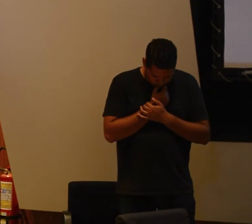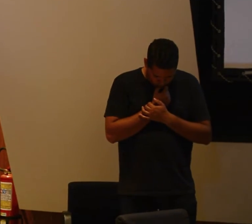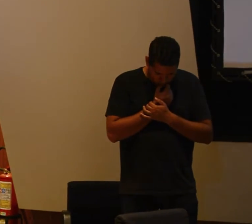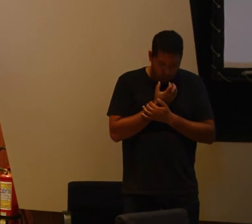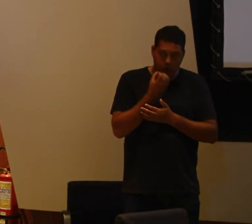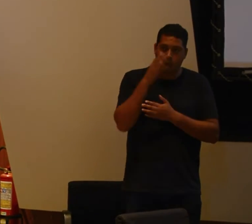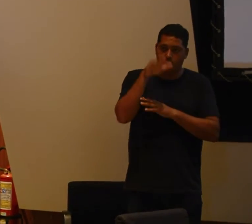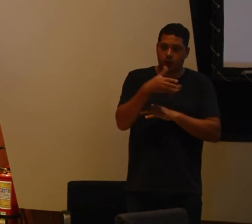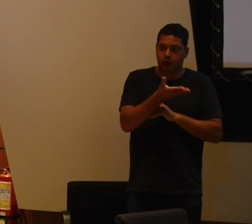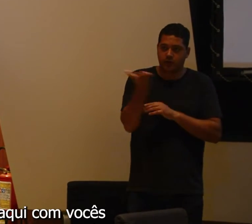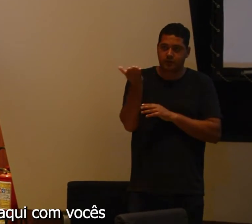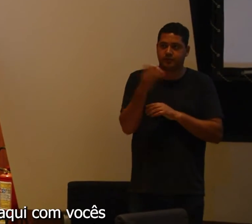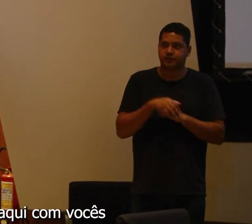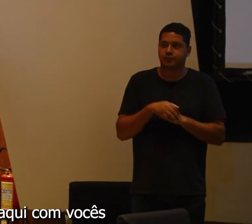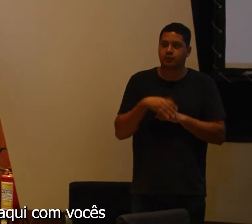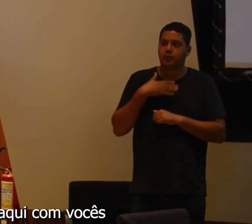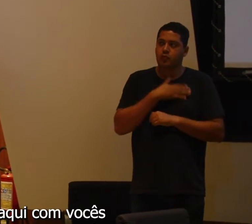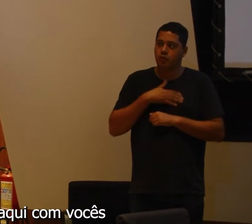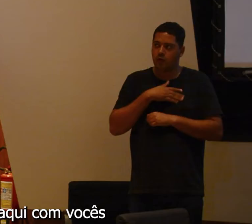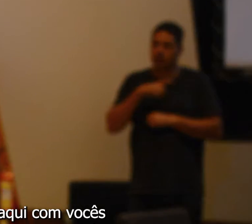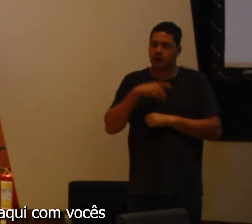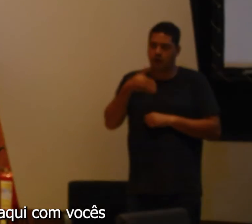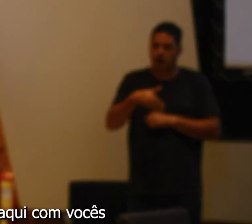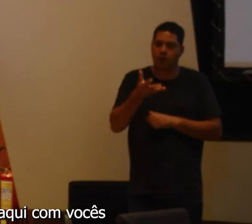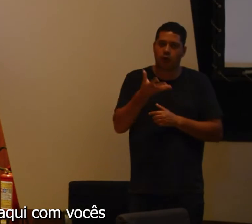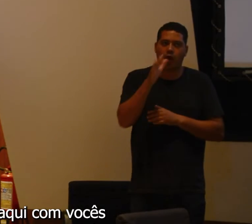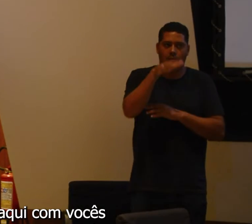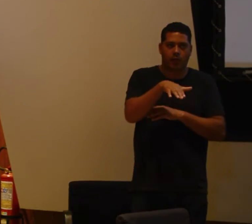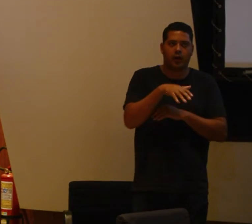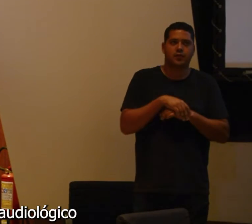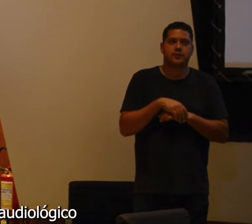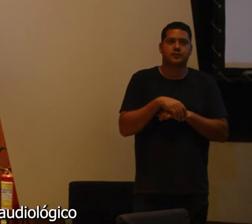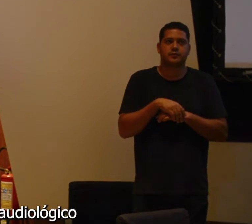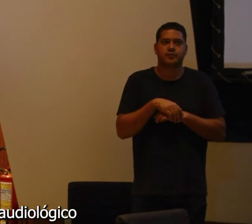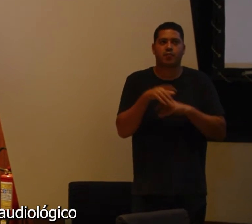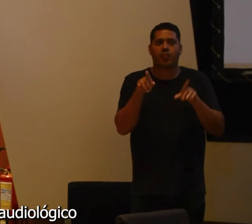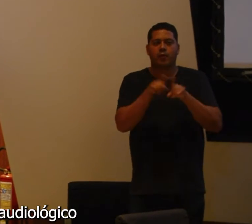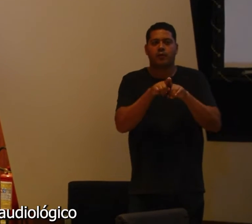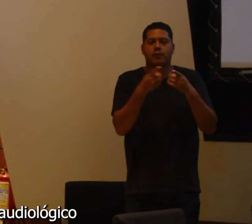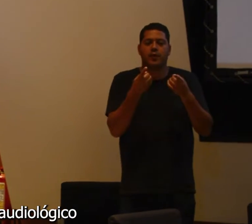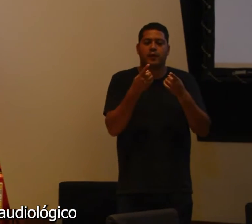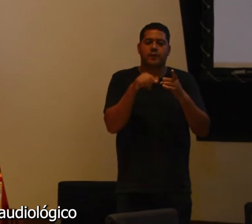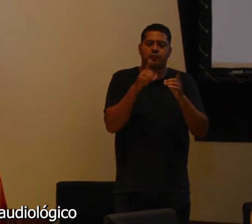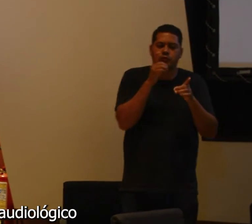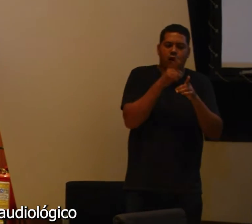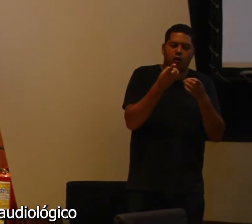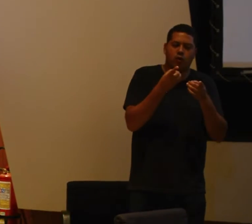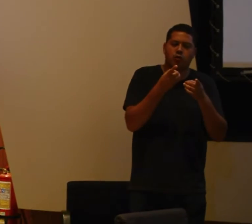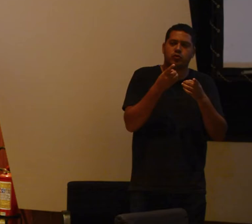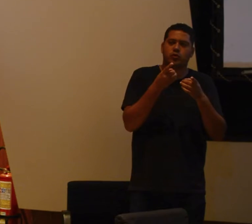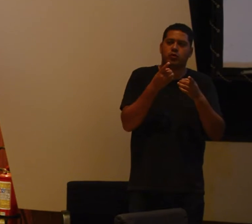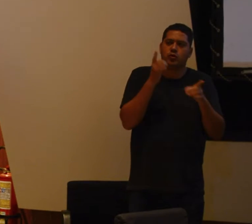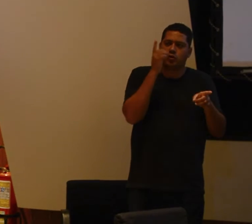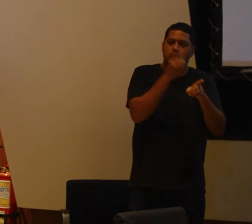Boa tarde a todos. É um prazer estar aqui com vocês nessa tarde, falando um pouquinho do diagnóstico audiológico relacionado ao